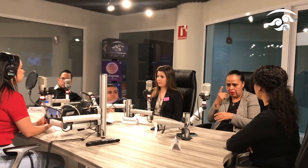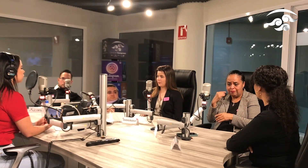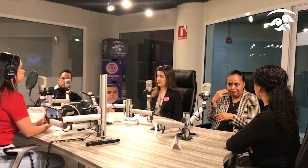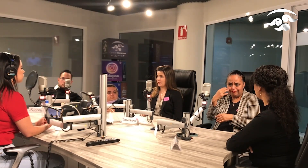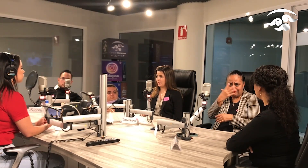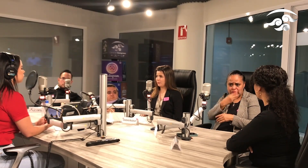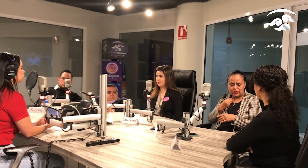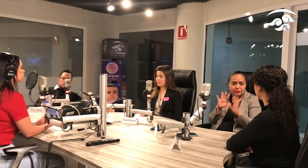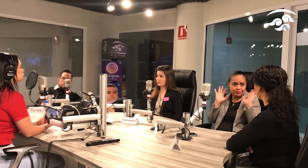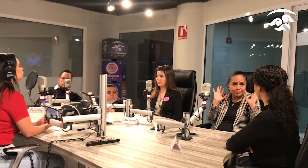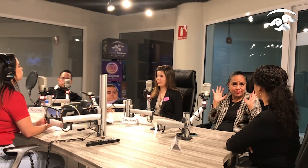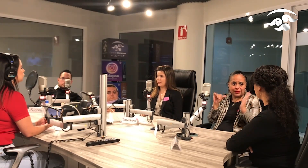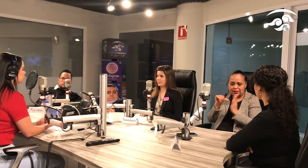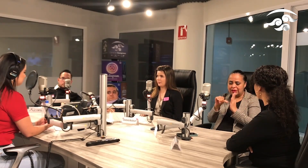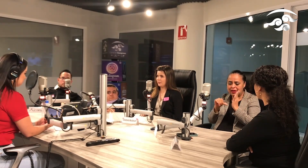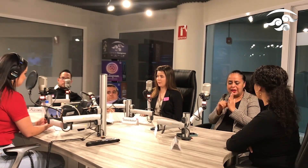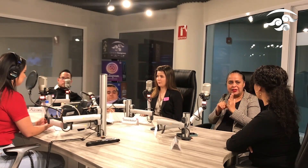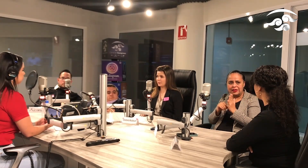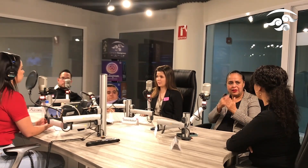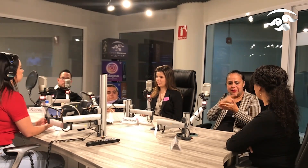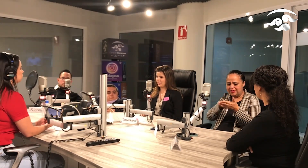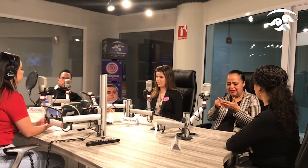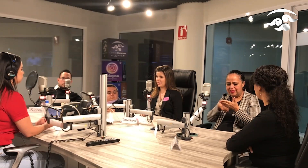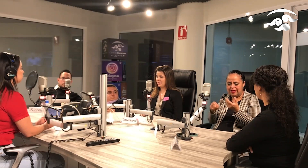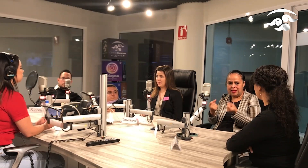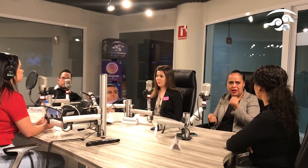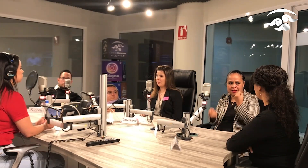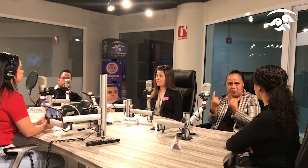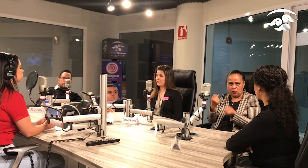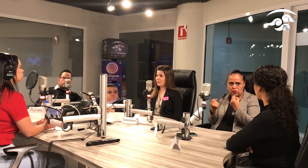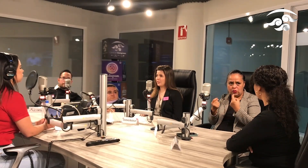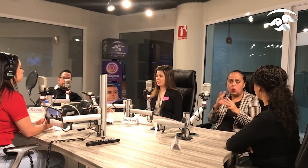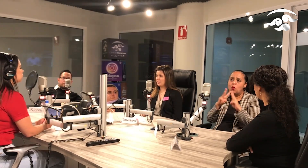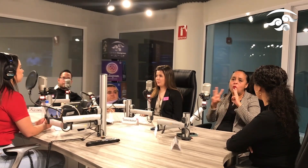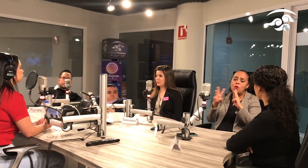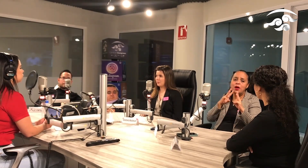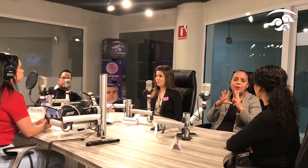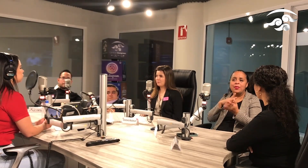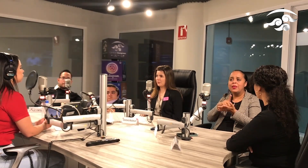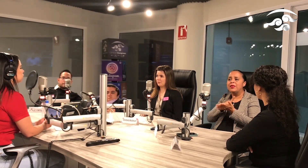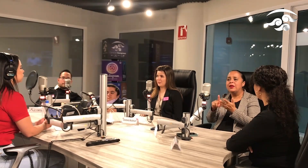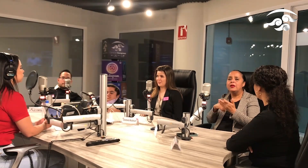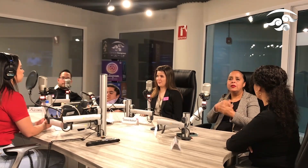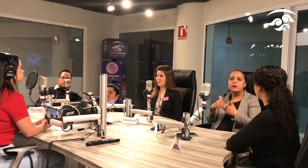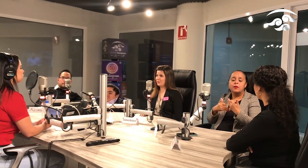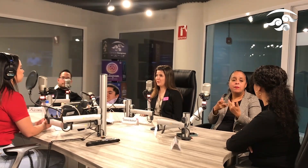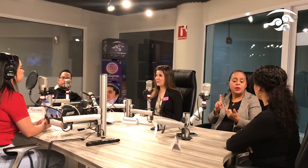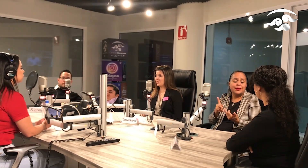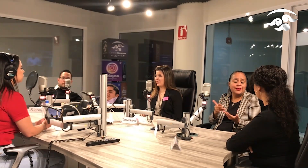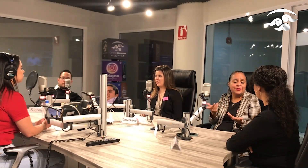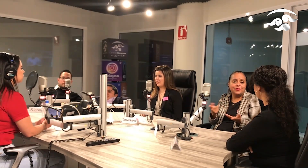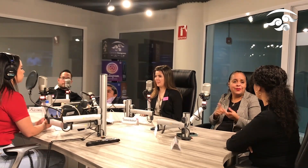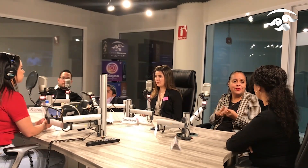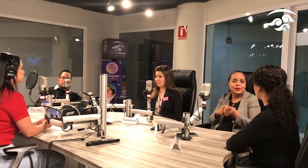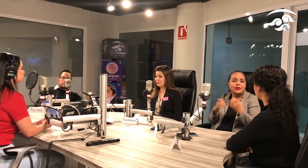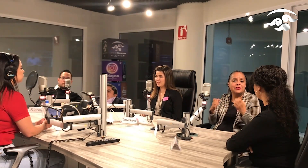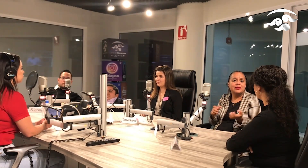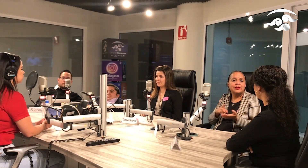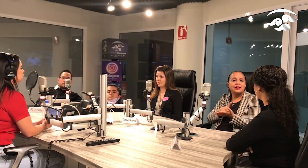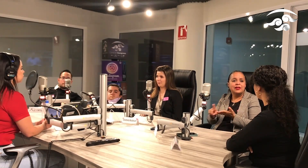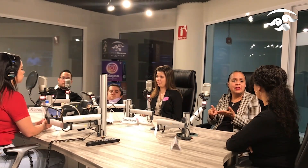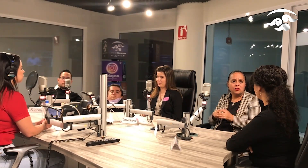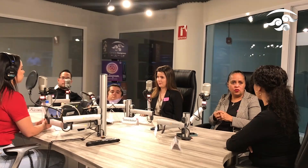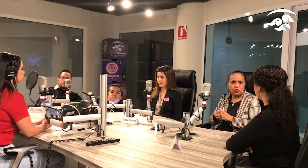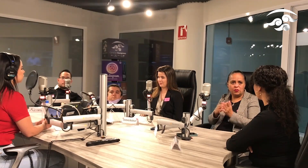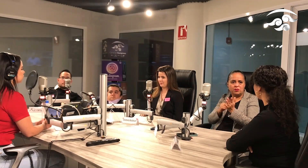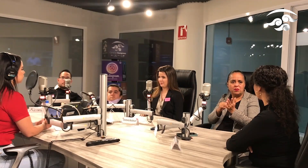bonitos los artículos, es una redacción en algunos casos que dices, wow, tengo derecho a todo esto, pero pues, ¿dónde está el derecho, no? Nada más